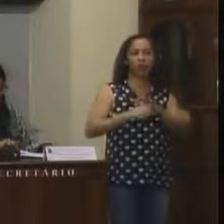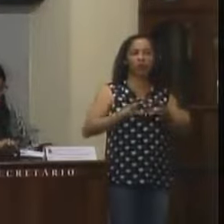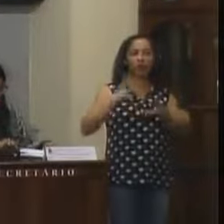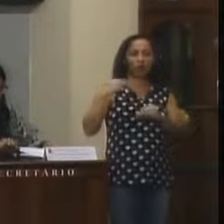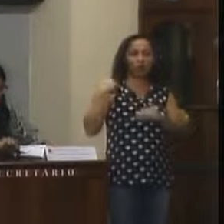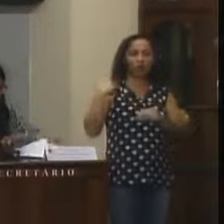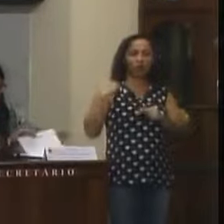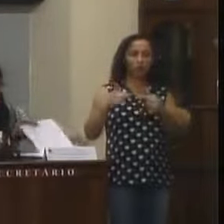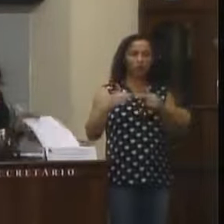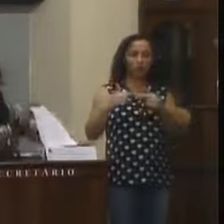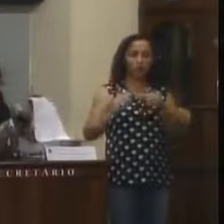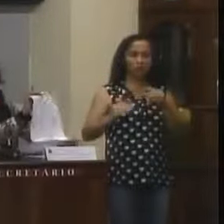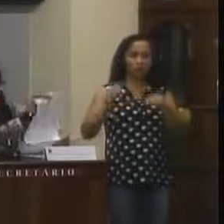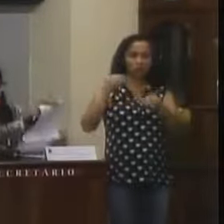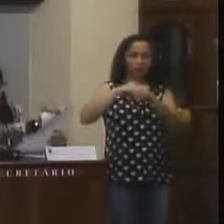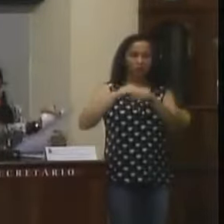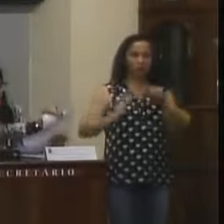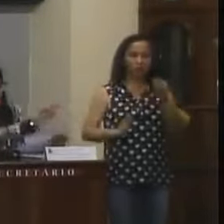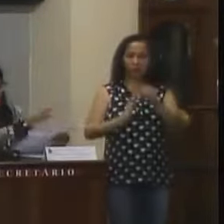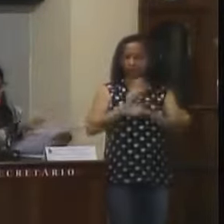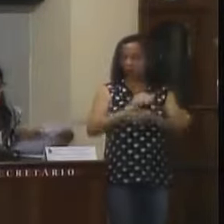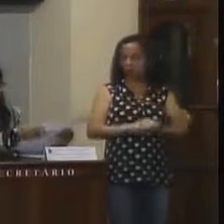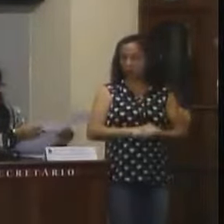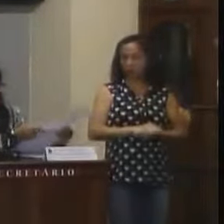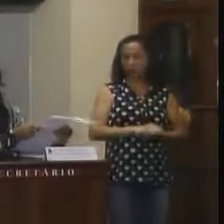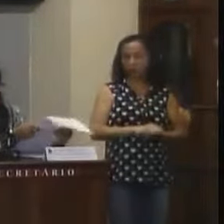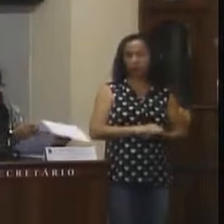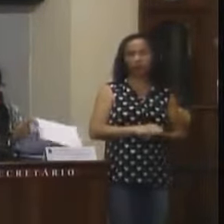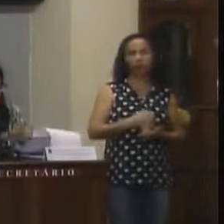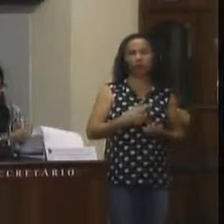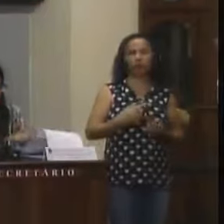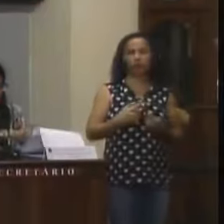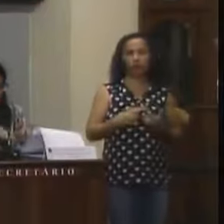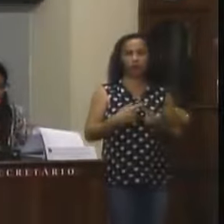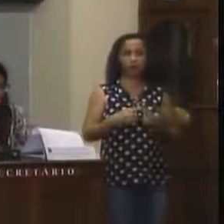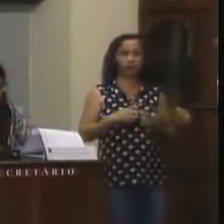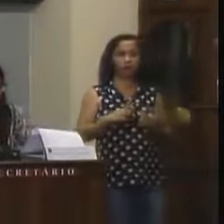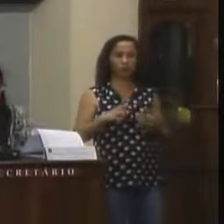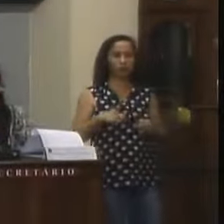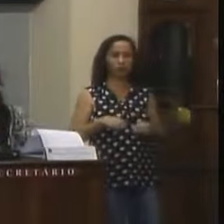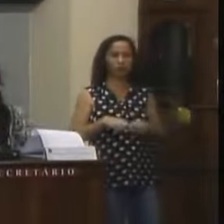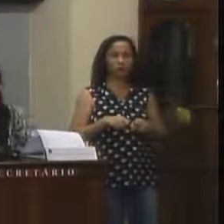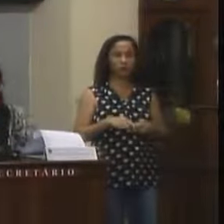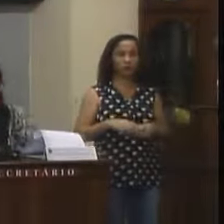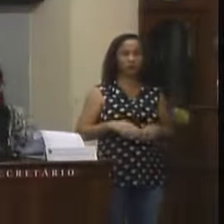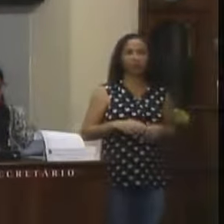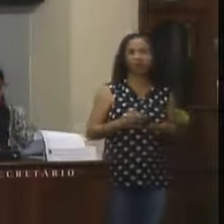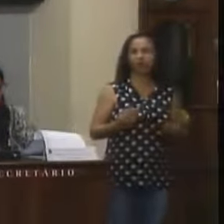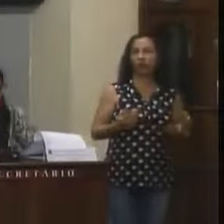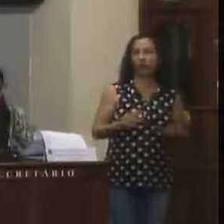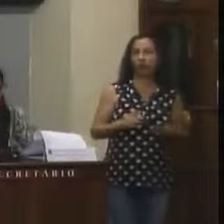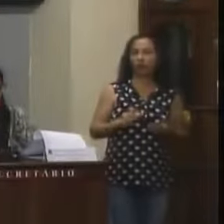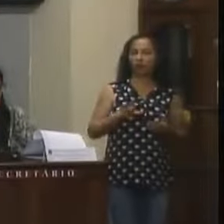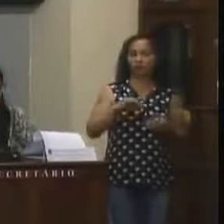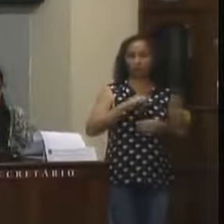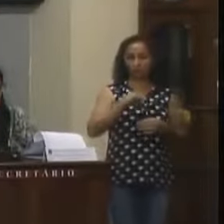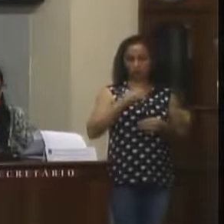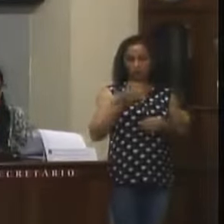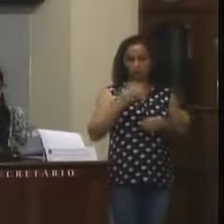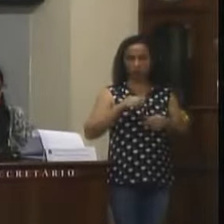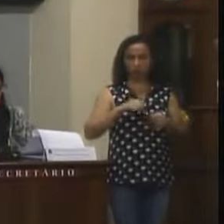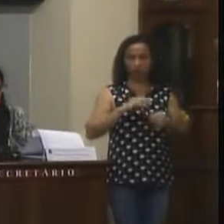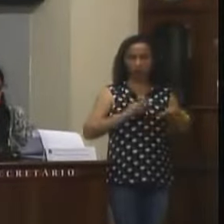autora mencionada a matéria do projeto de lei. Quanto ao aspecto material, manifesta também pela condicionalidade, com fundamento da Lei